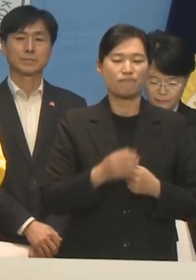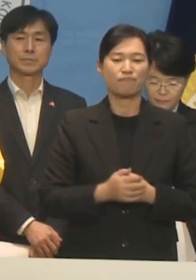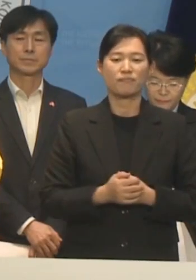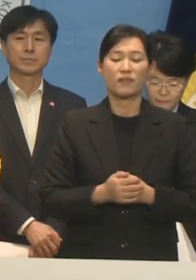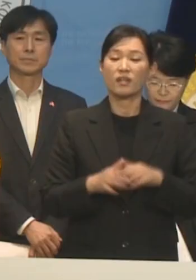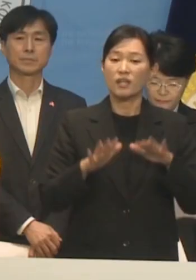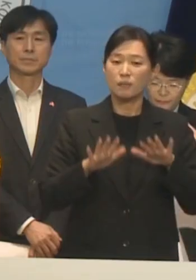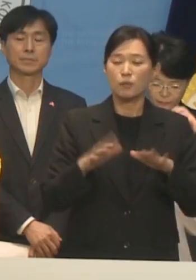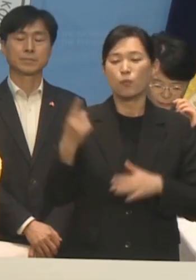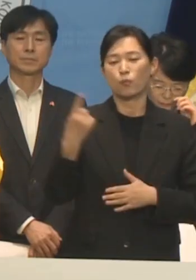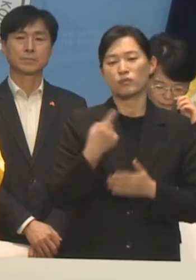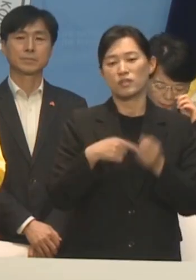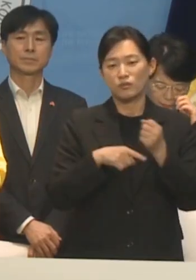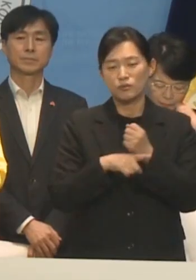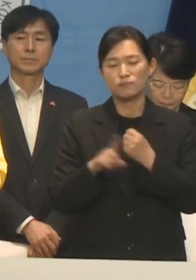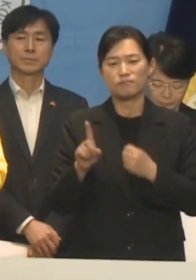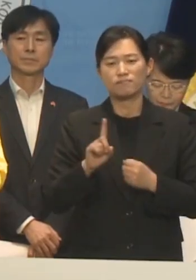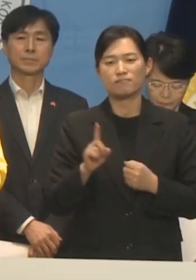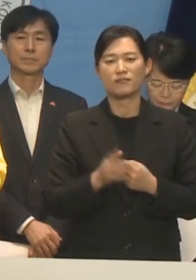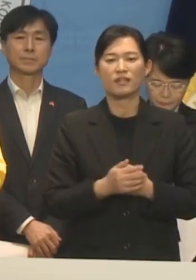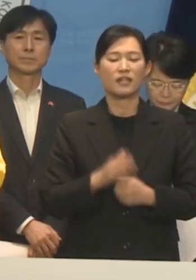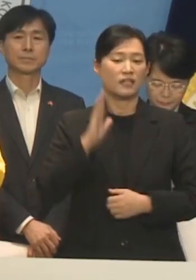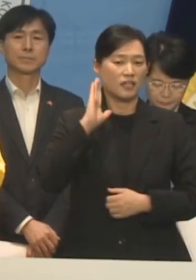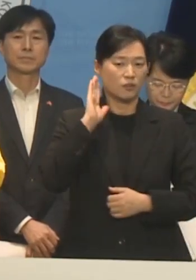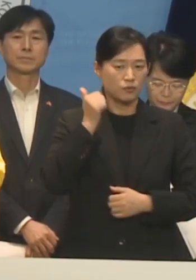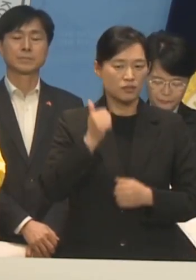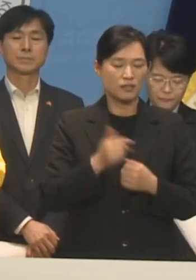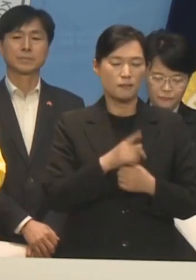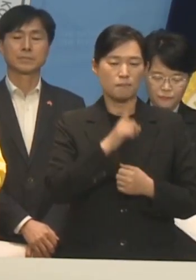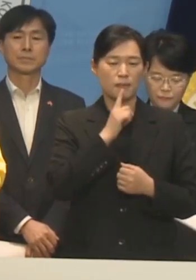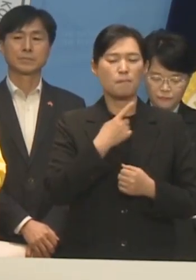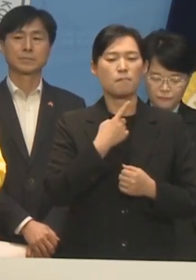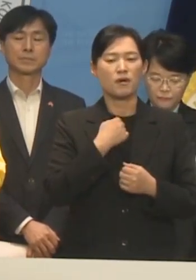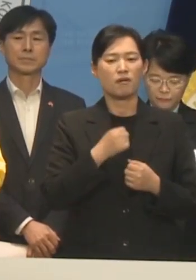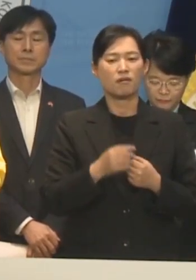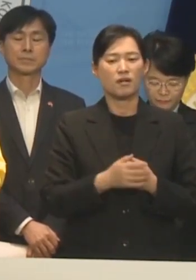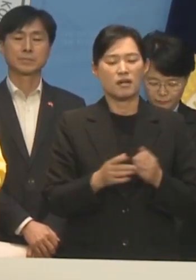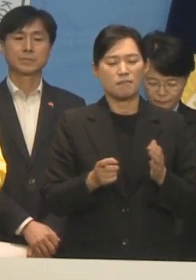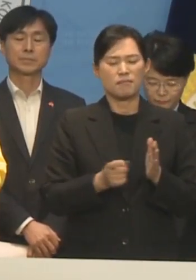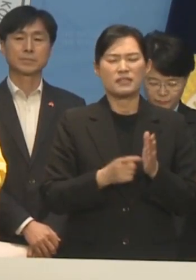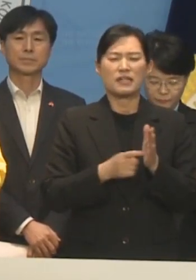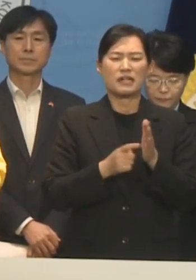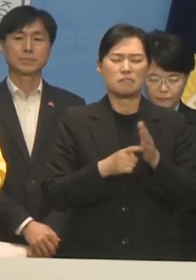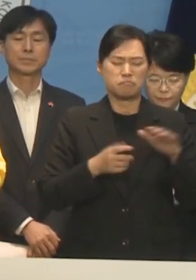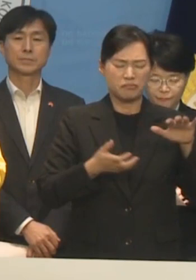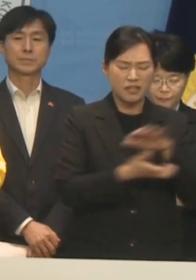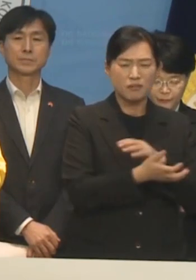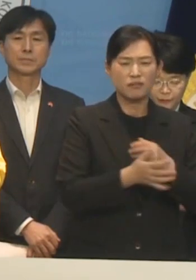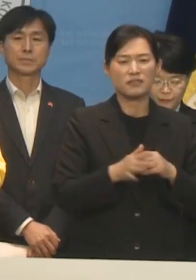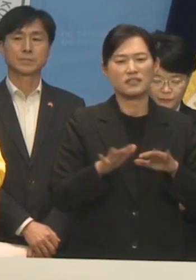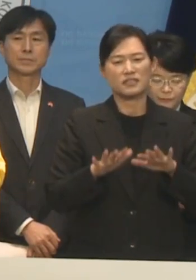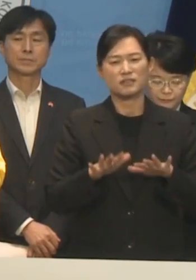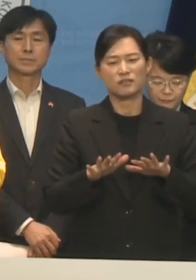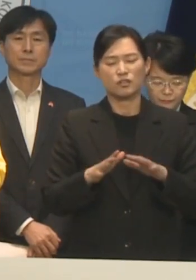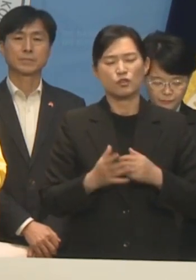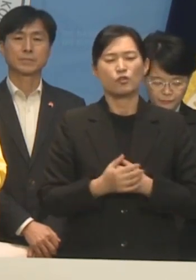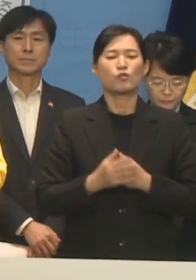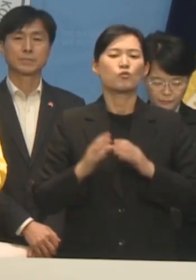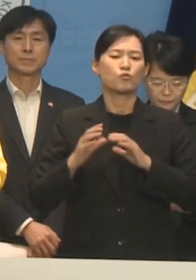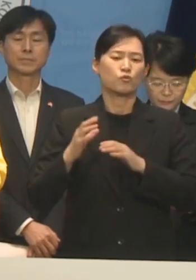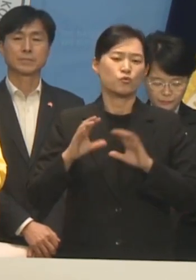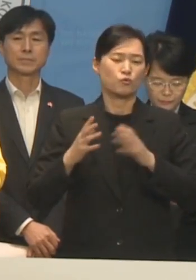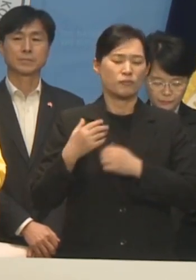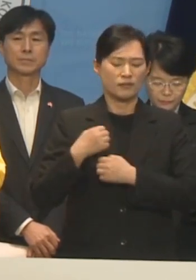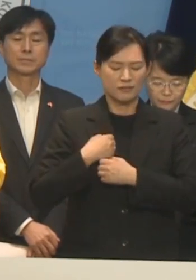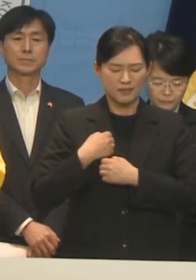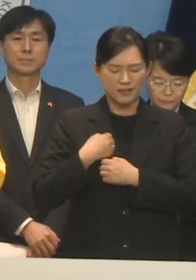오늘 이 자리에 선 이유는 대통령이 위헌 위법한 불법 기상병음으로 국민에게 촛불을 겨누는 내랄